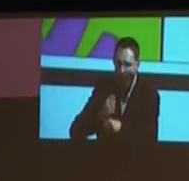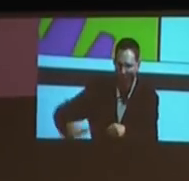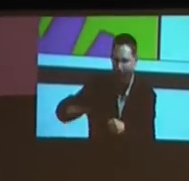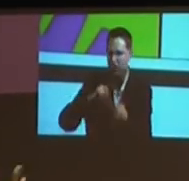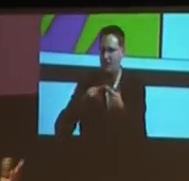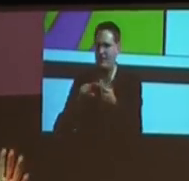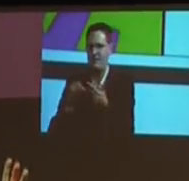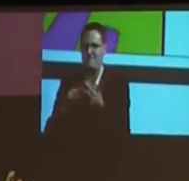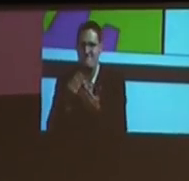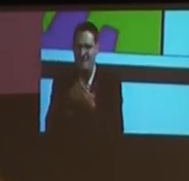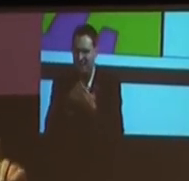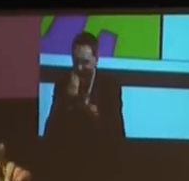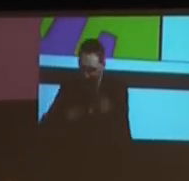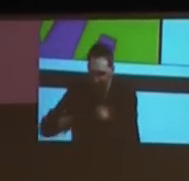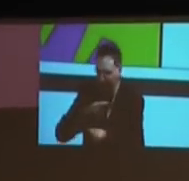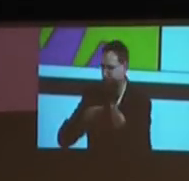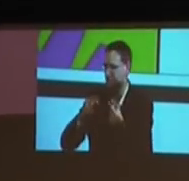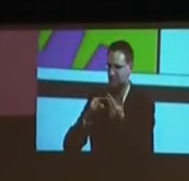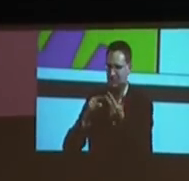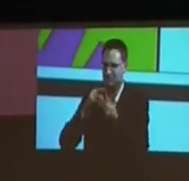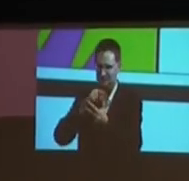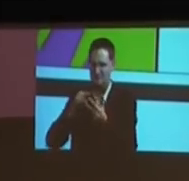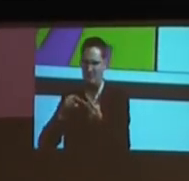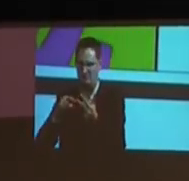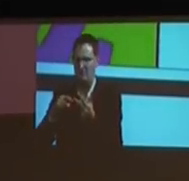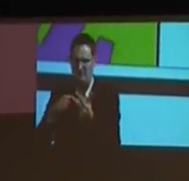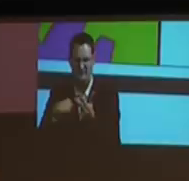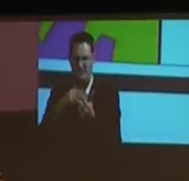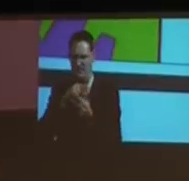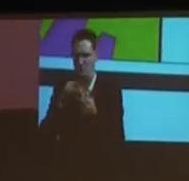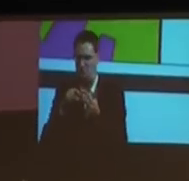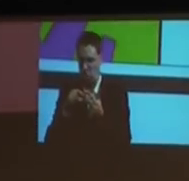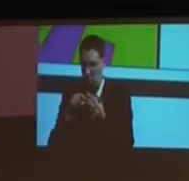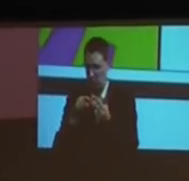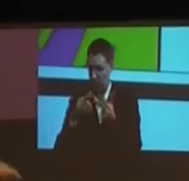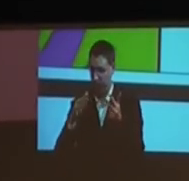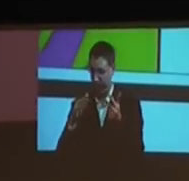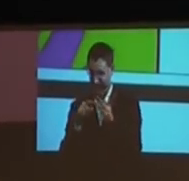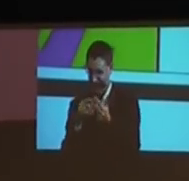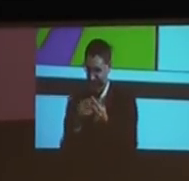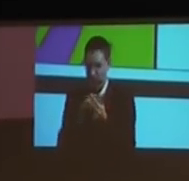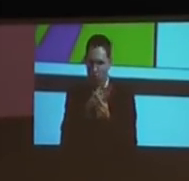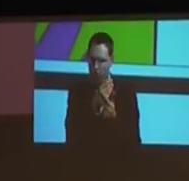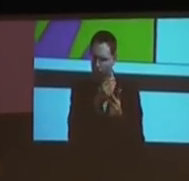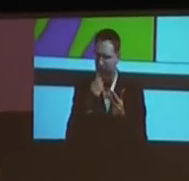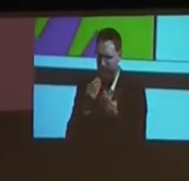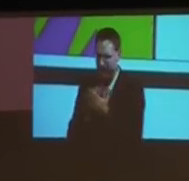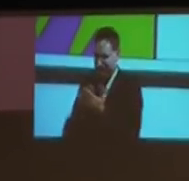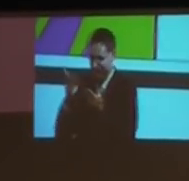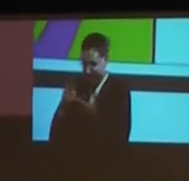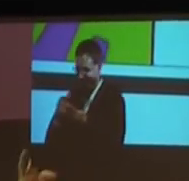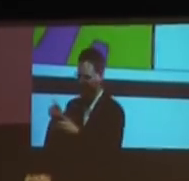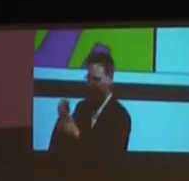immer wieder versucht zu kontaktieren. Und im Bereich der Wirtschaft und Politik empfinde ich es dennoch noch als viel zu wenig. Und ich glaube, dass wir dort